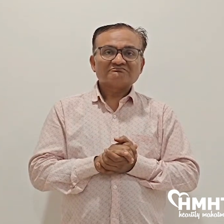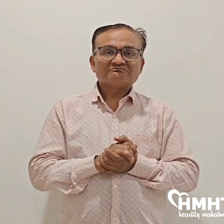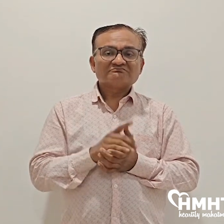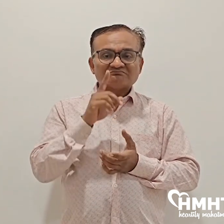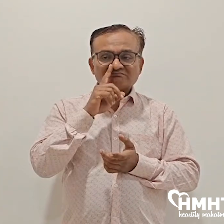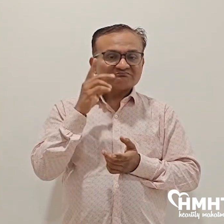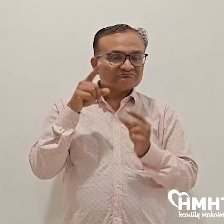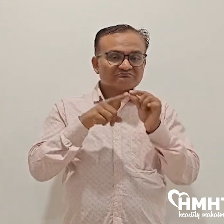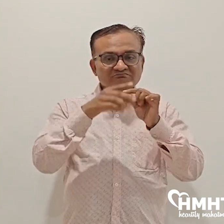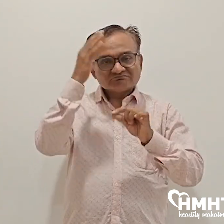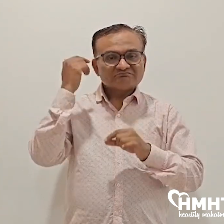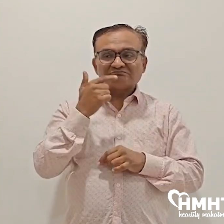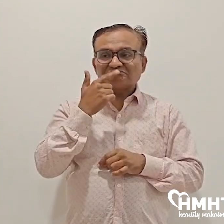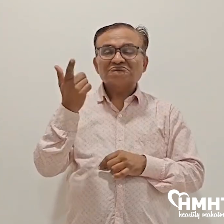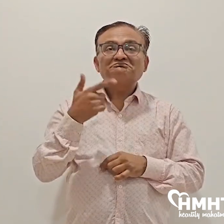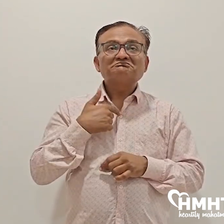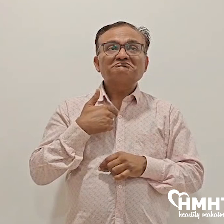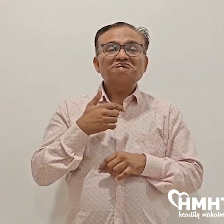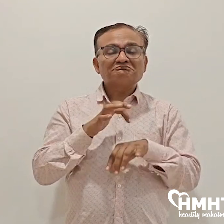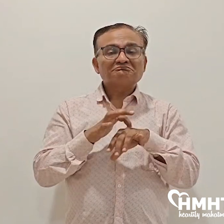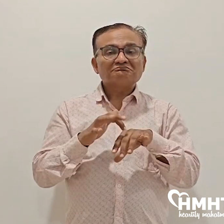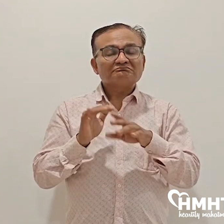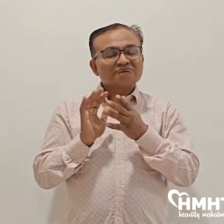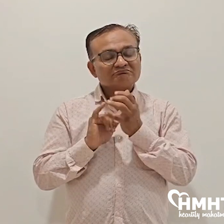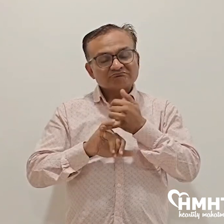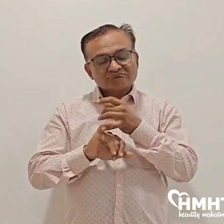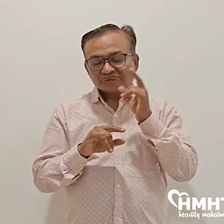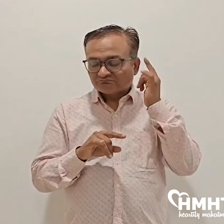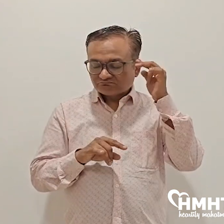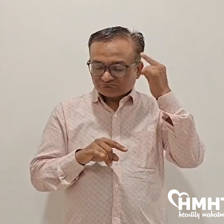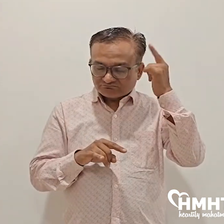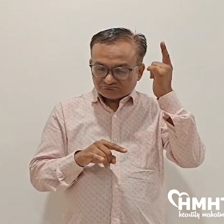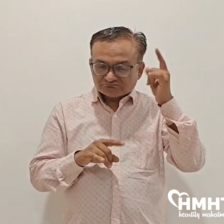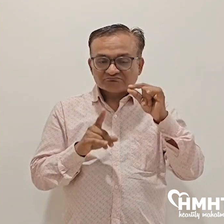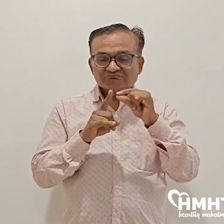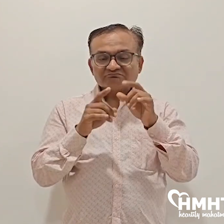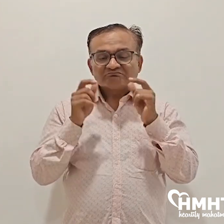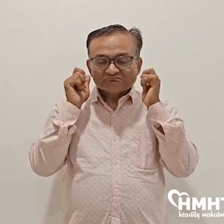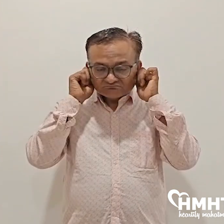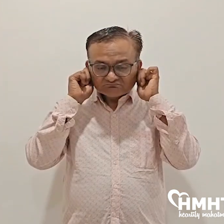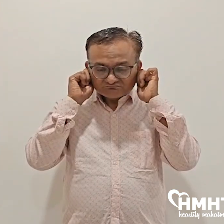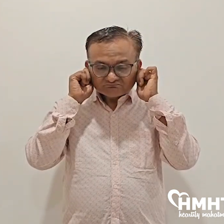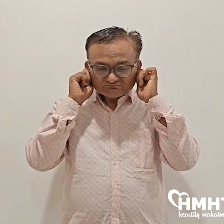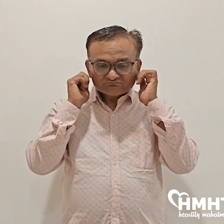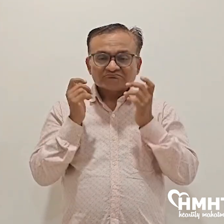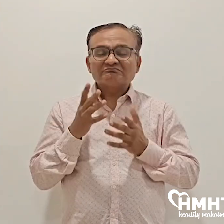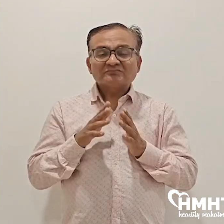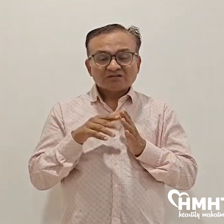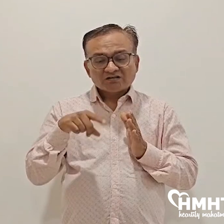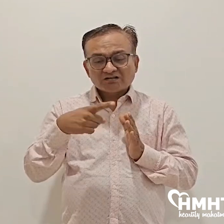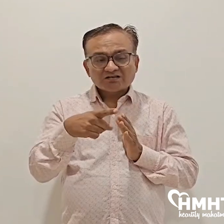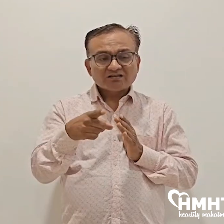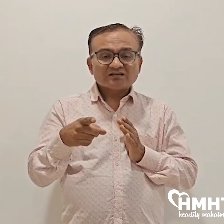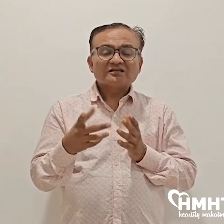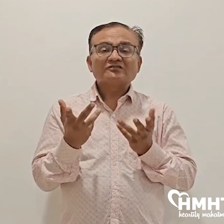સામાયિક અને પ્રતિક્રમણ કરીએ છીએ તો આપણામાં ફેરફાર પડે છે ને સામાયિક ને પ્રતિક્રમણ એટલે શું થાય? આપણે કોઈને દુઃખ